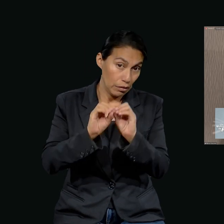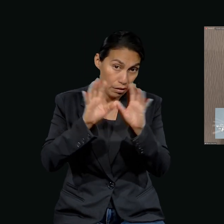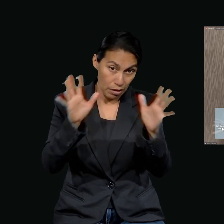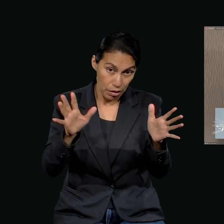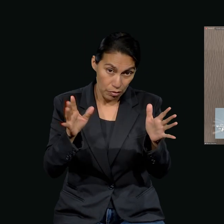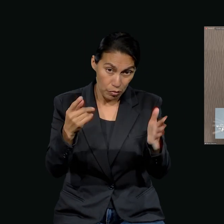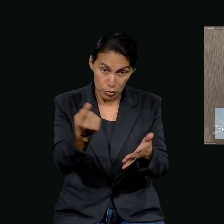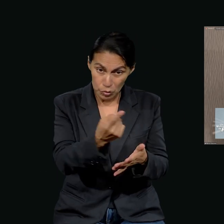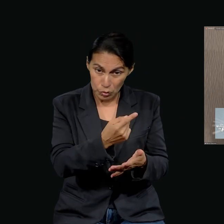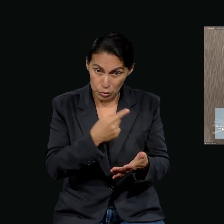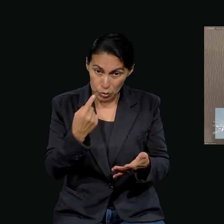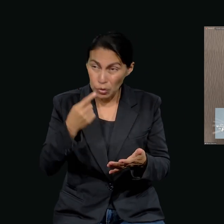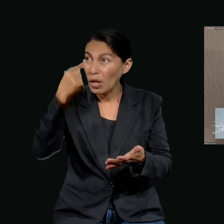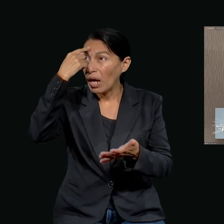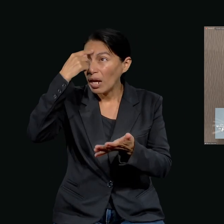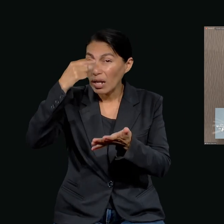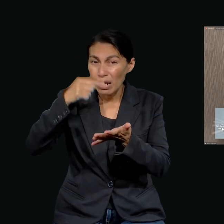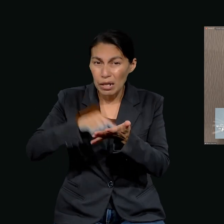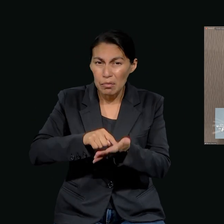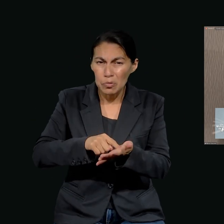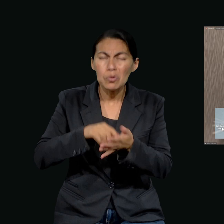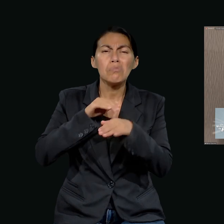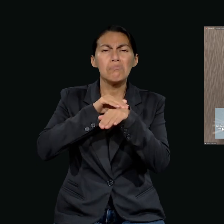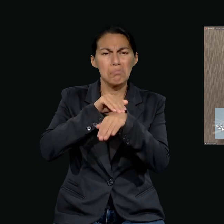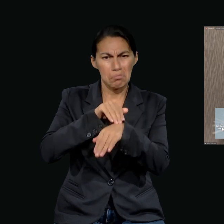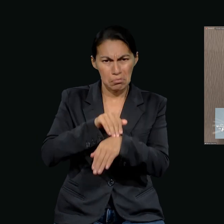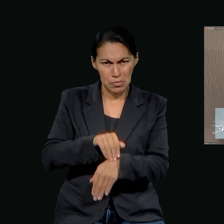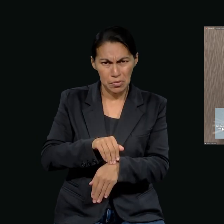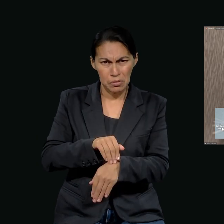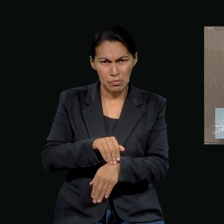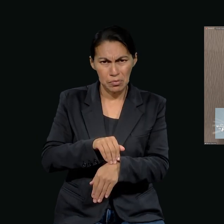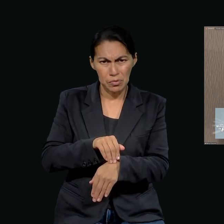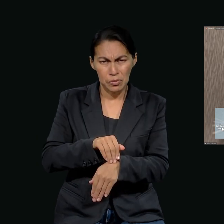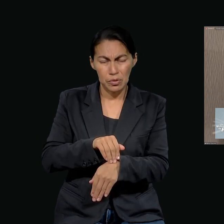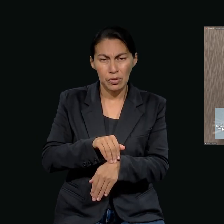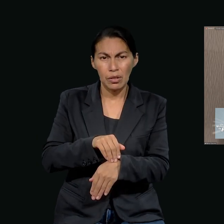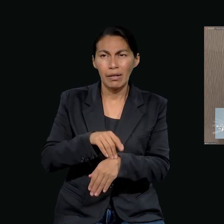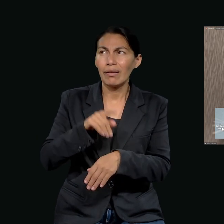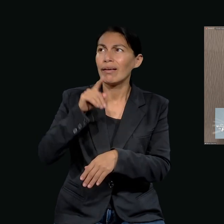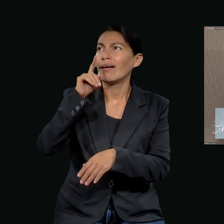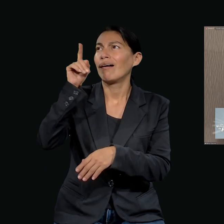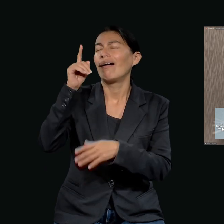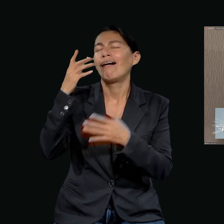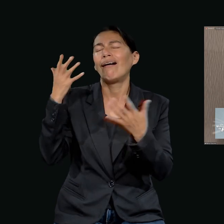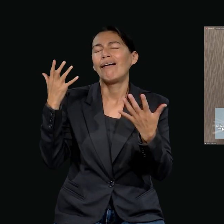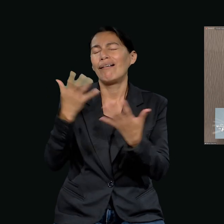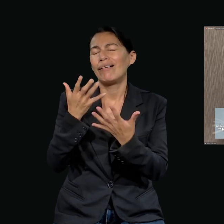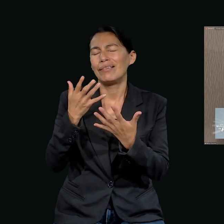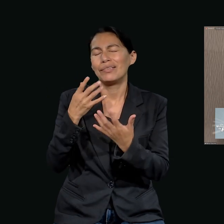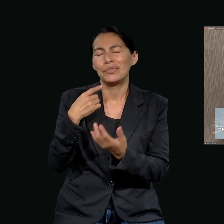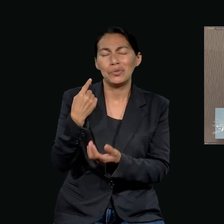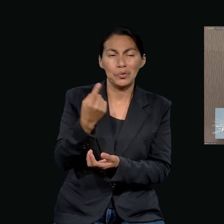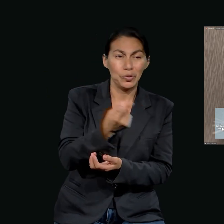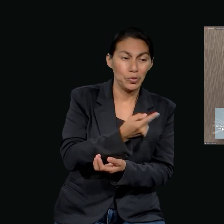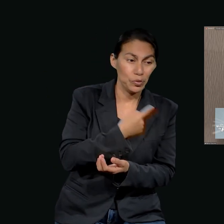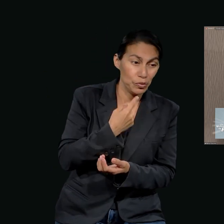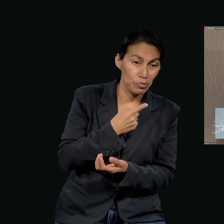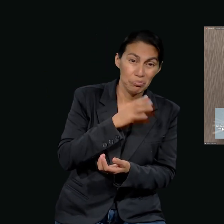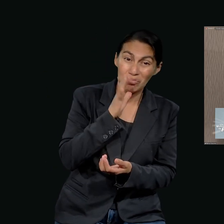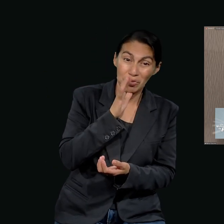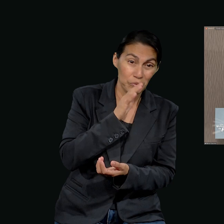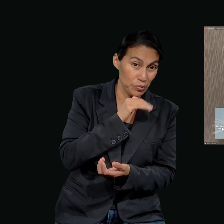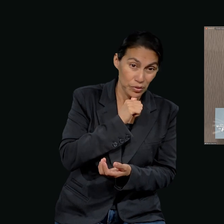Sin duda Alguna Gloria Dios está Al control Nos conviene Creer Y